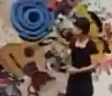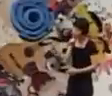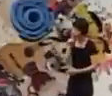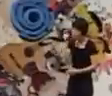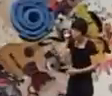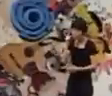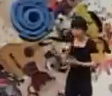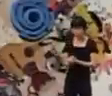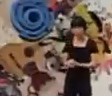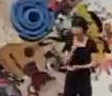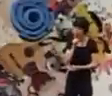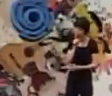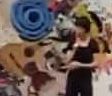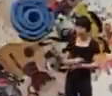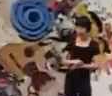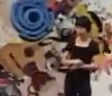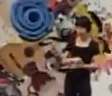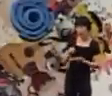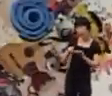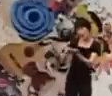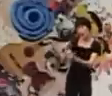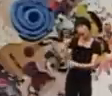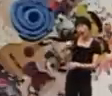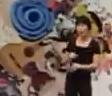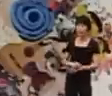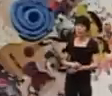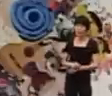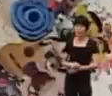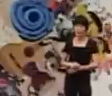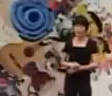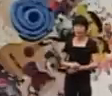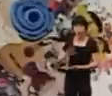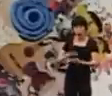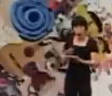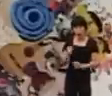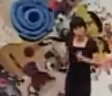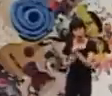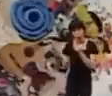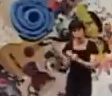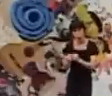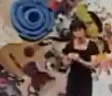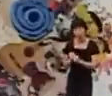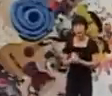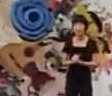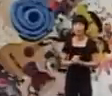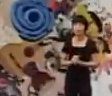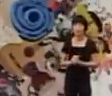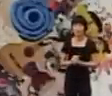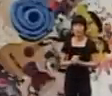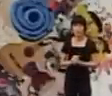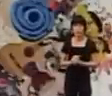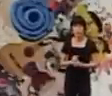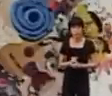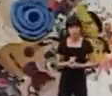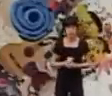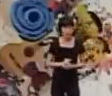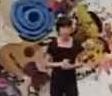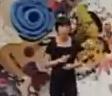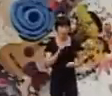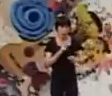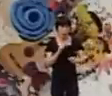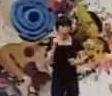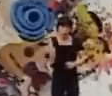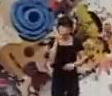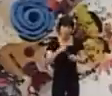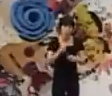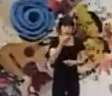佢噶，媽媽。寄信就得啦，不過咧，我係會跑過去噶。佢係真係好中意